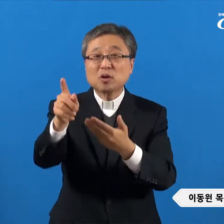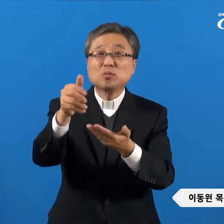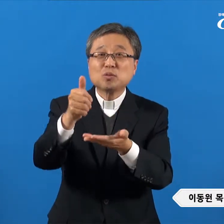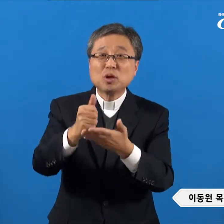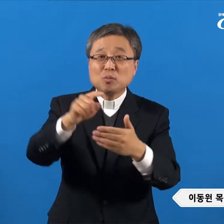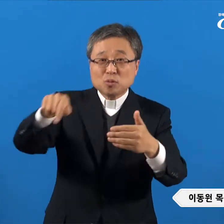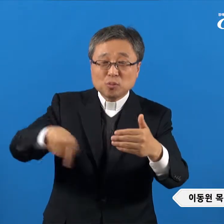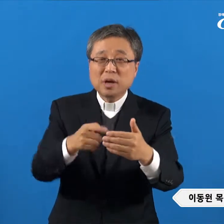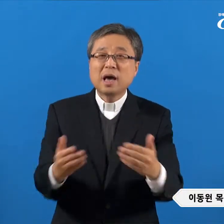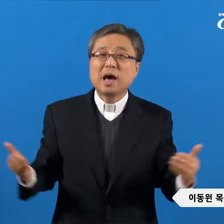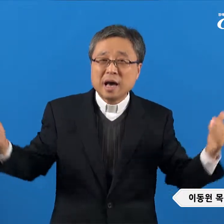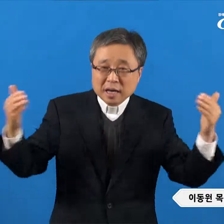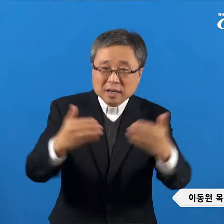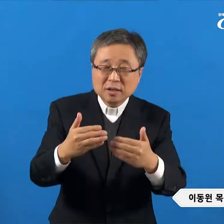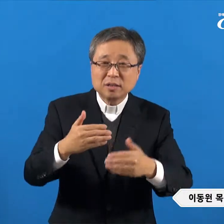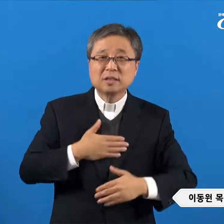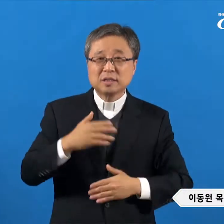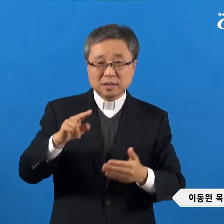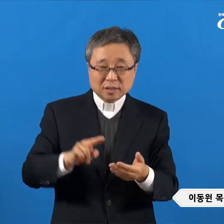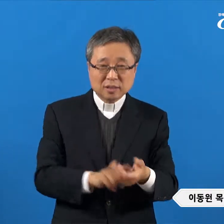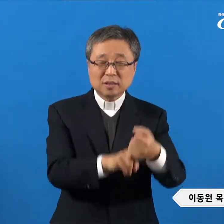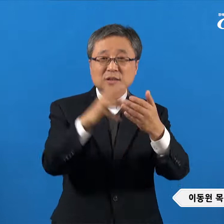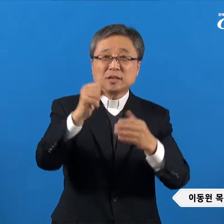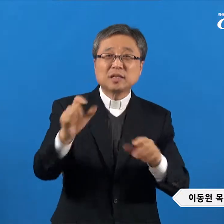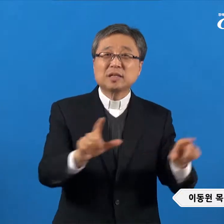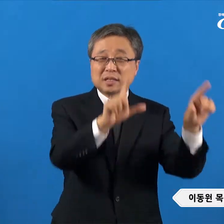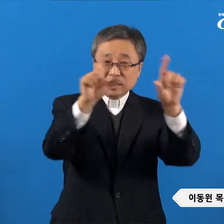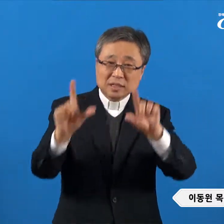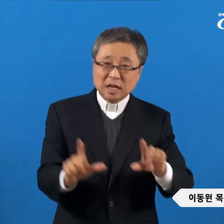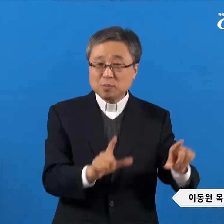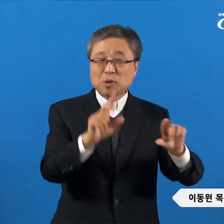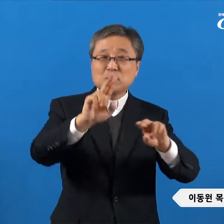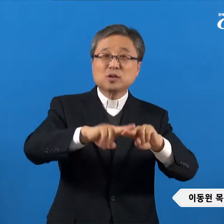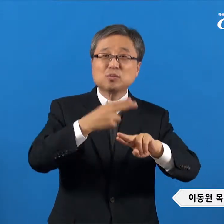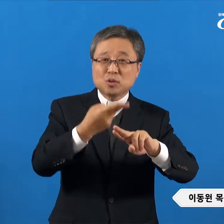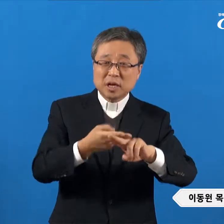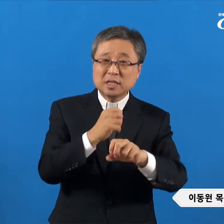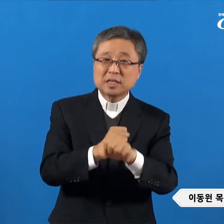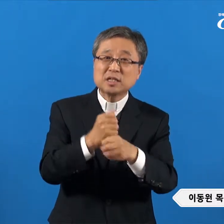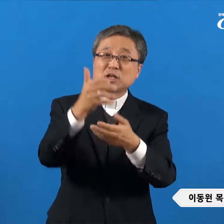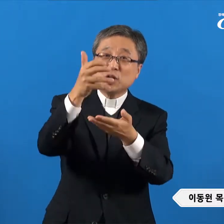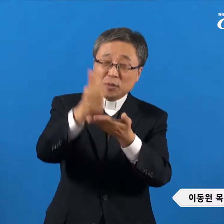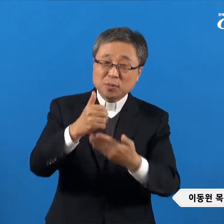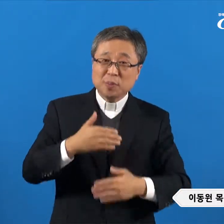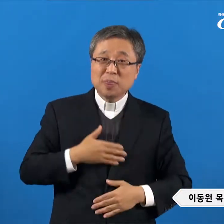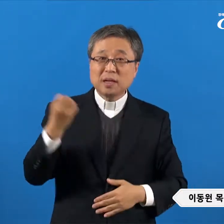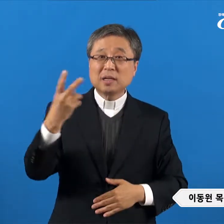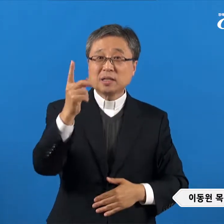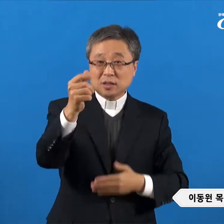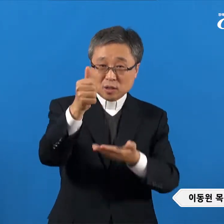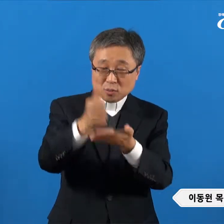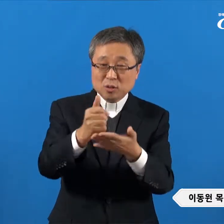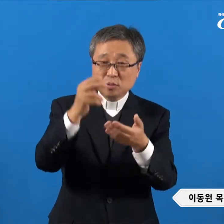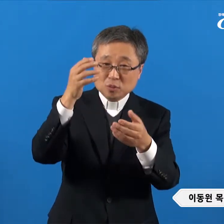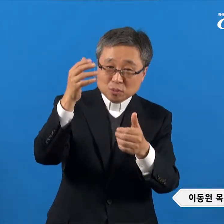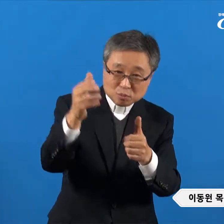것이고 기적으로 이 삶을 선물하시는 바로 그분, 다시 그분을 붙들고 그분의